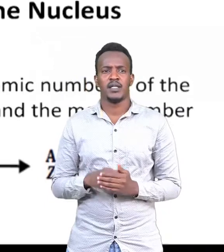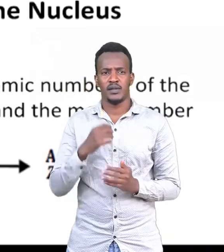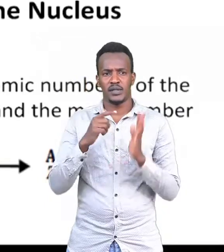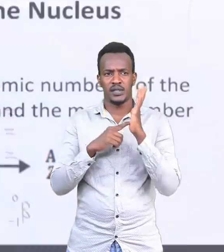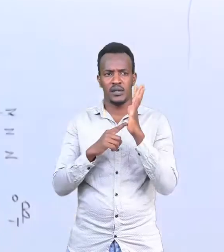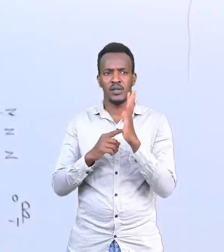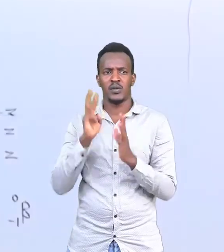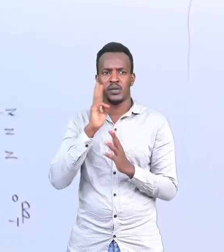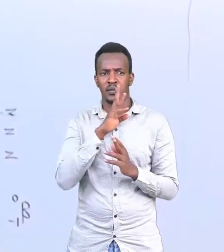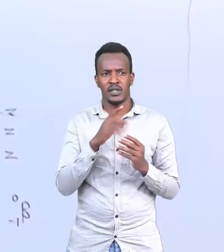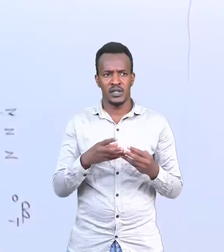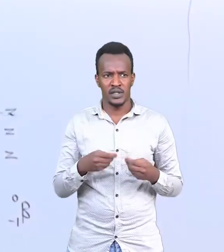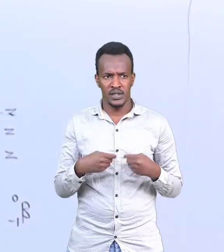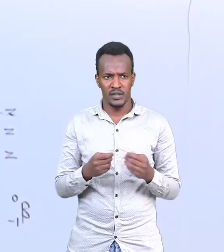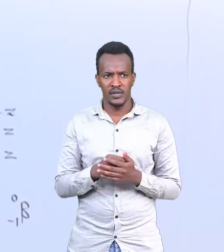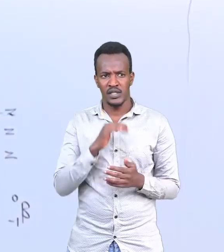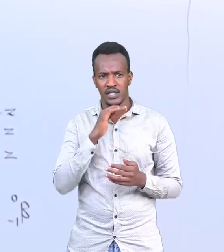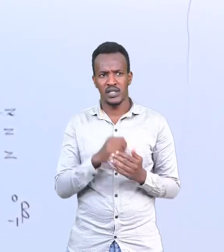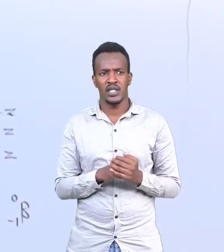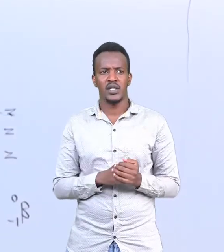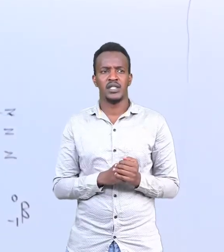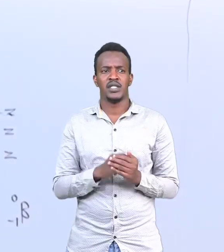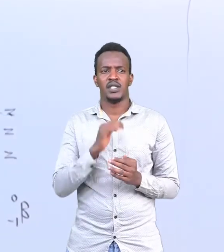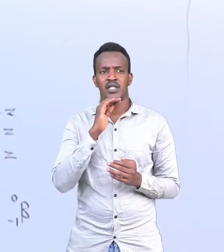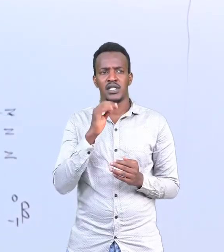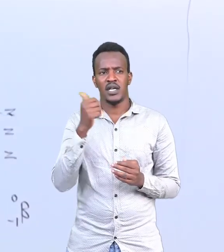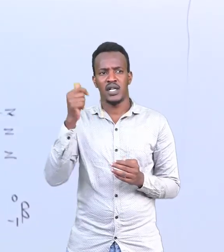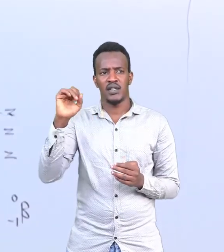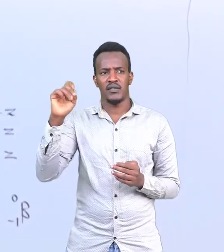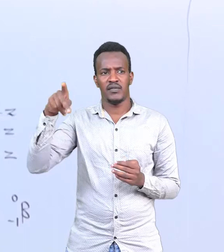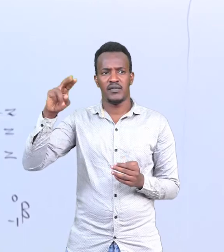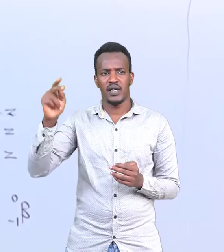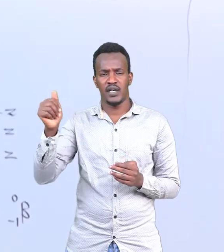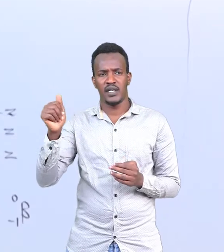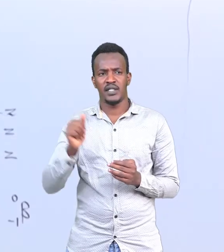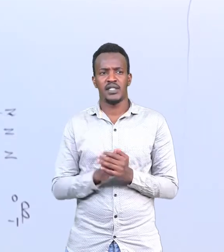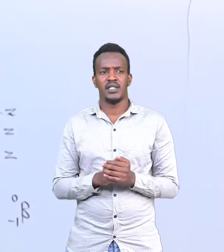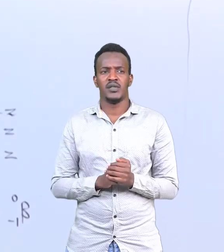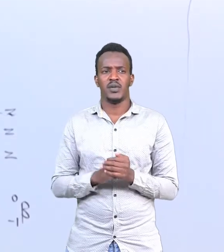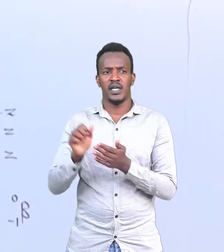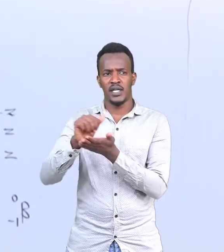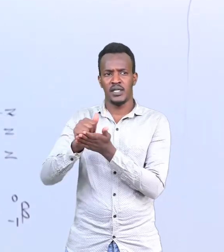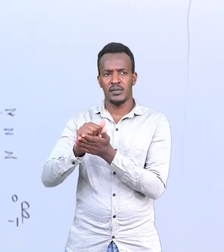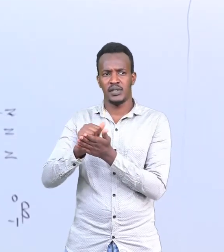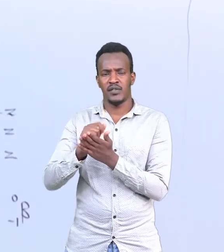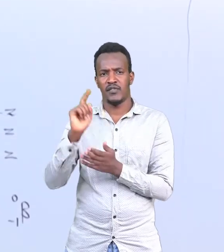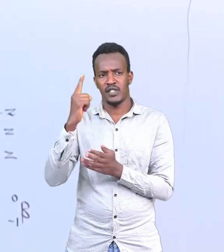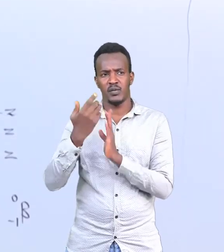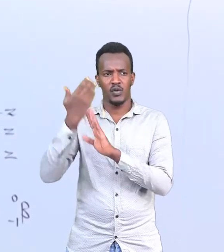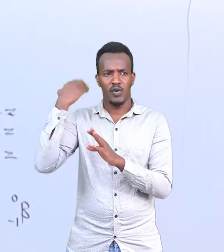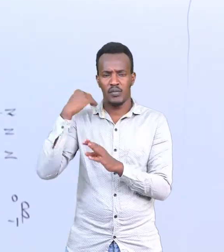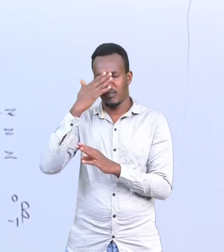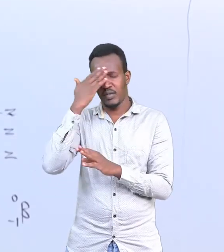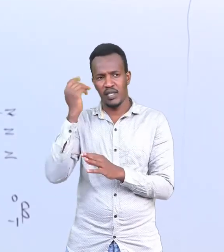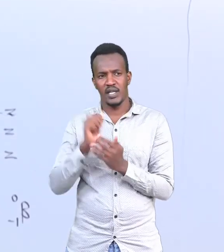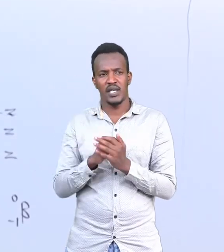symbol-ka markaas la siinayo amasaba qaabka markaas ay siinano alpha decay-gu marka uu jiro waxaynu dhig waxa weyn element-ki aanad garanayn ee marka hore tusaale ahaan ay isku